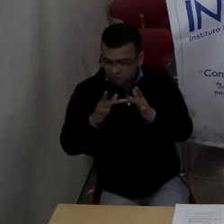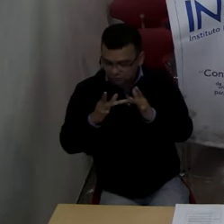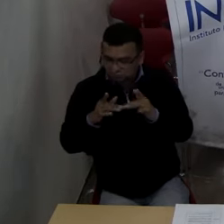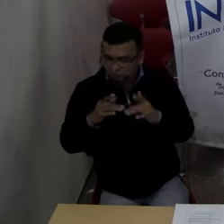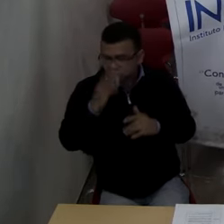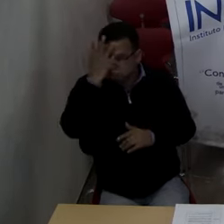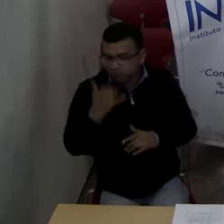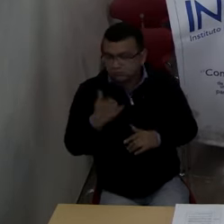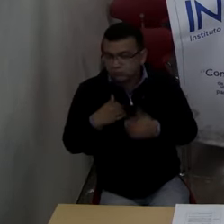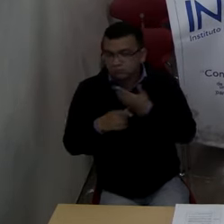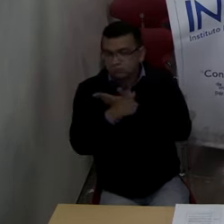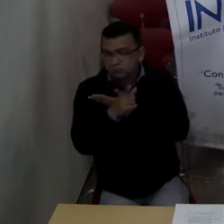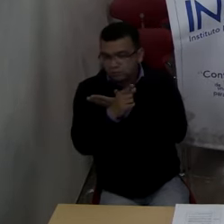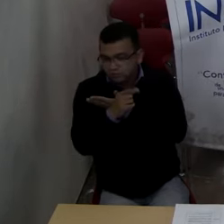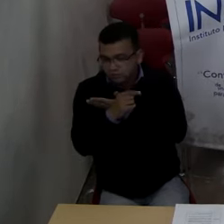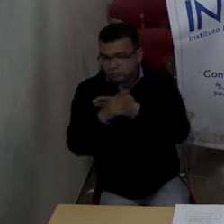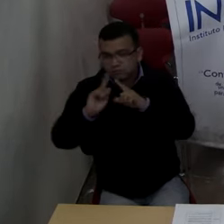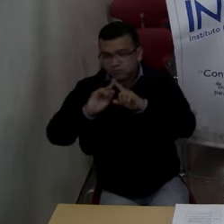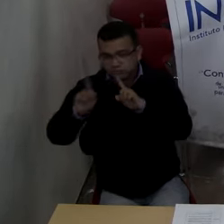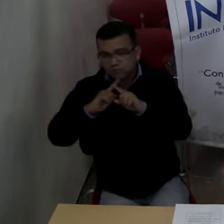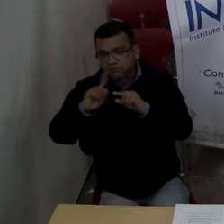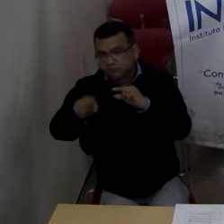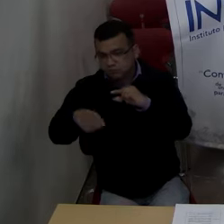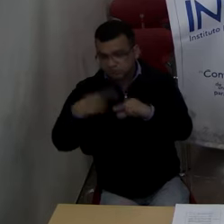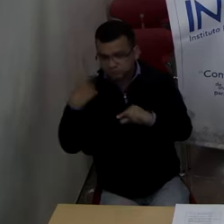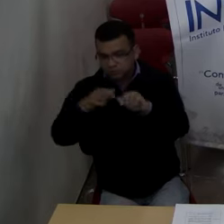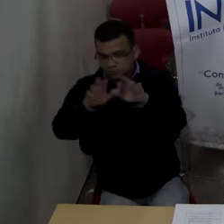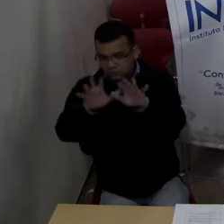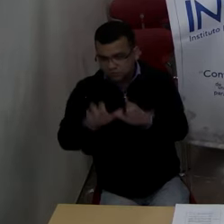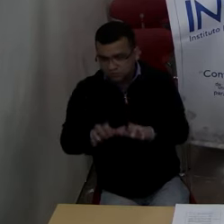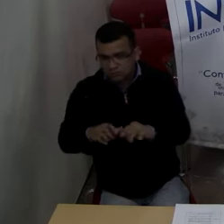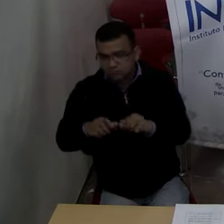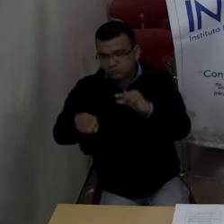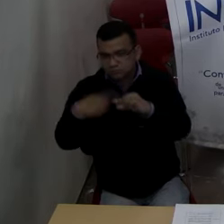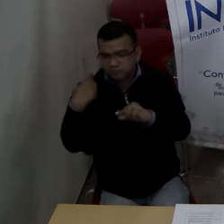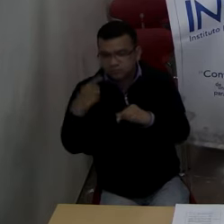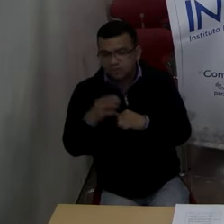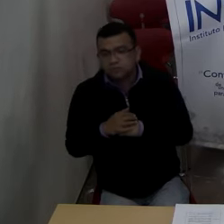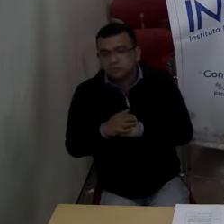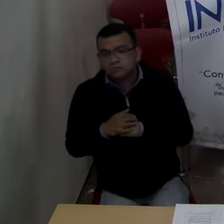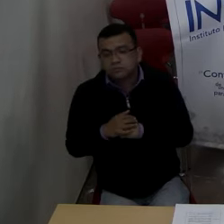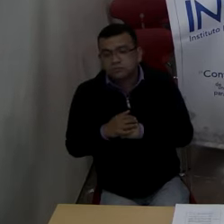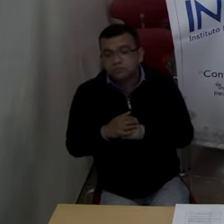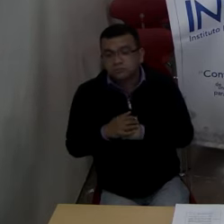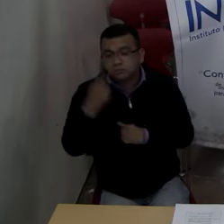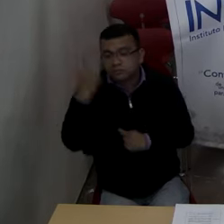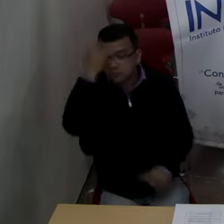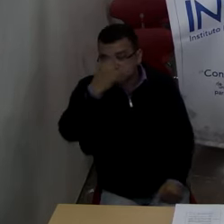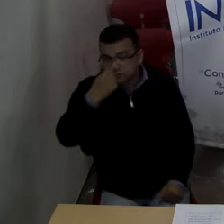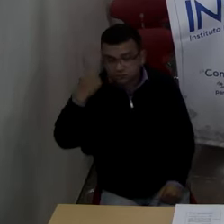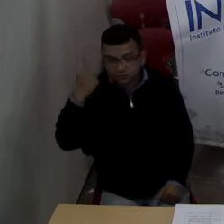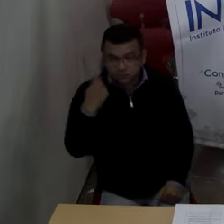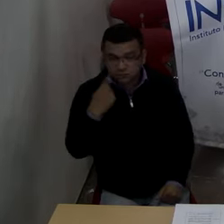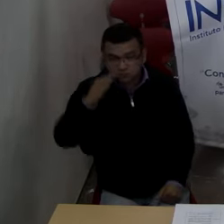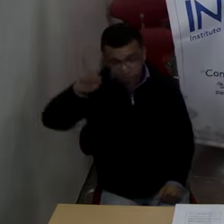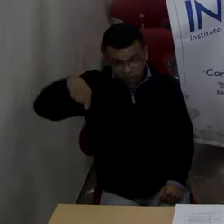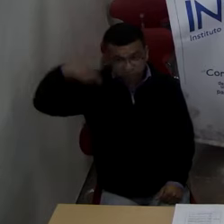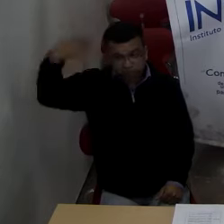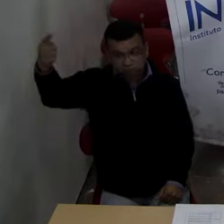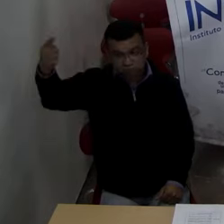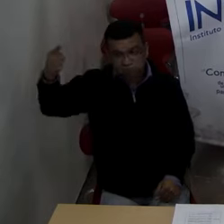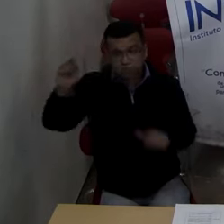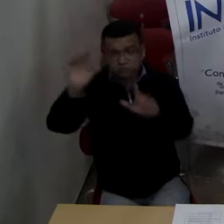En la próxima sesión, en el mes de septiembre, entonces hablaremos sobre las